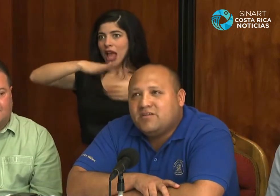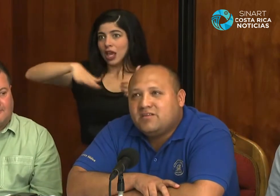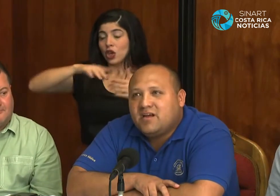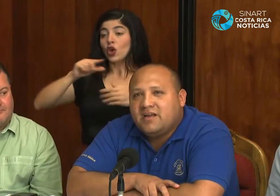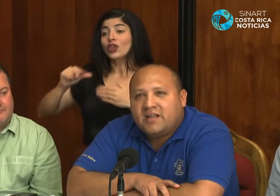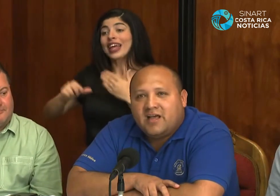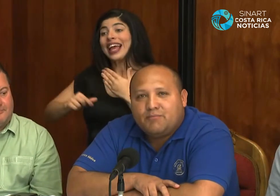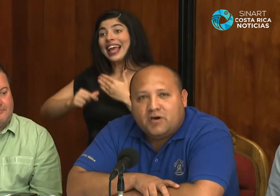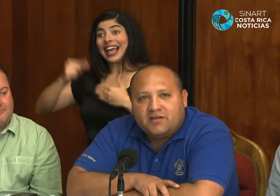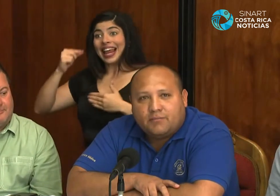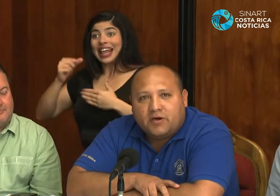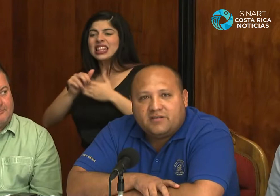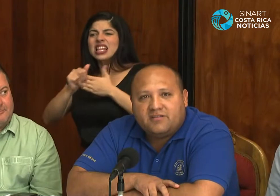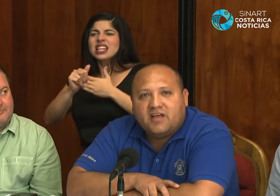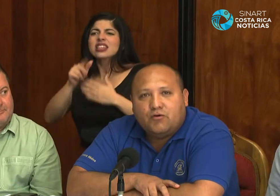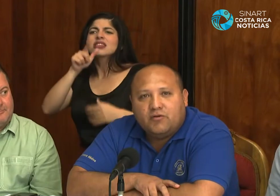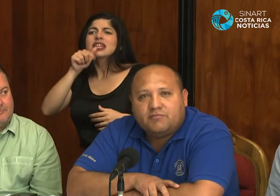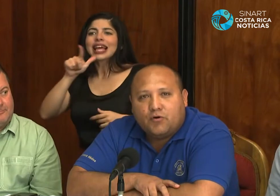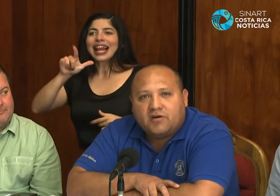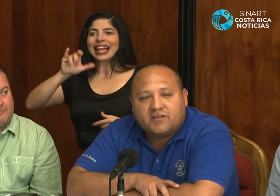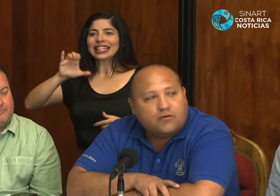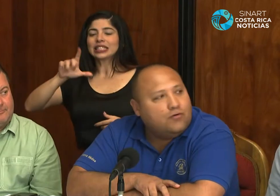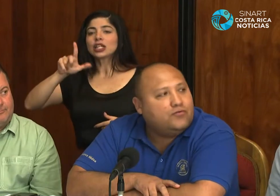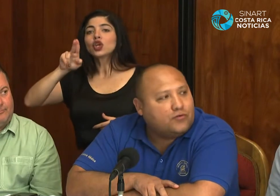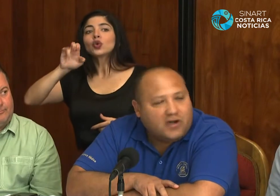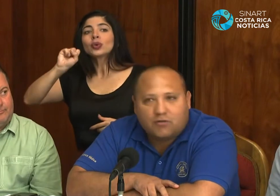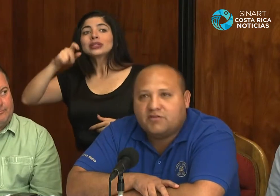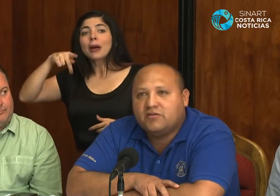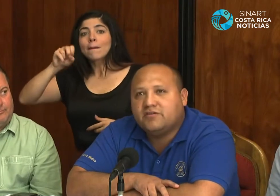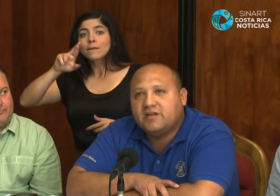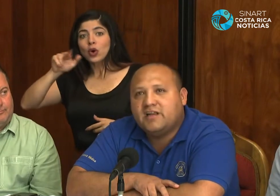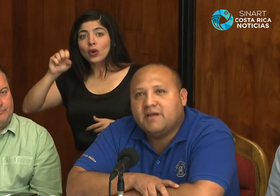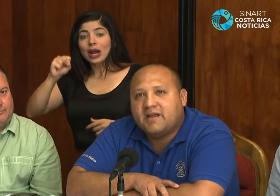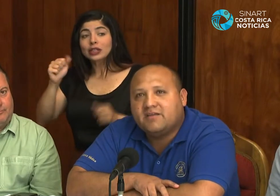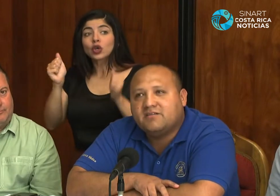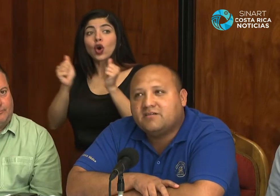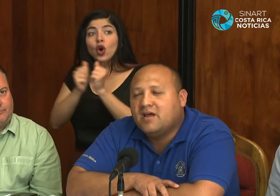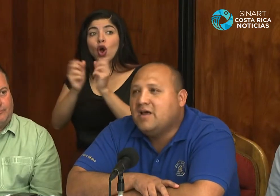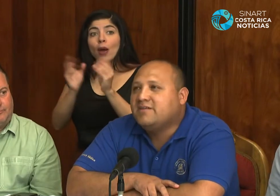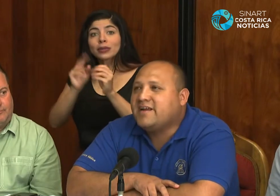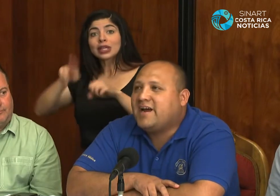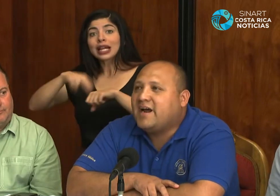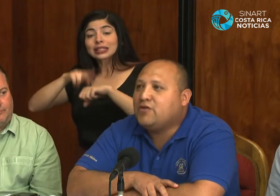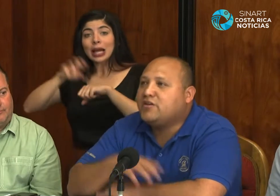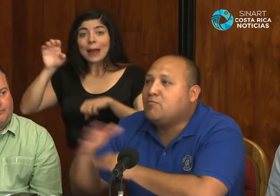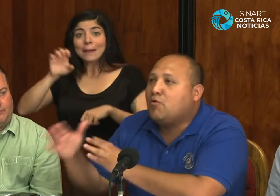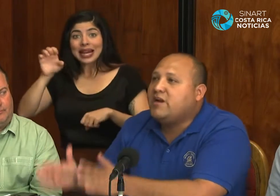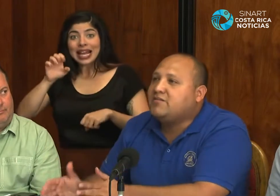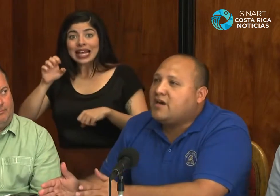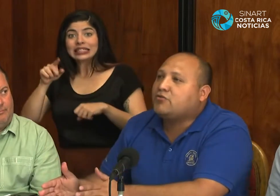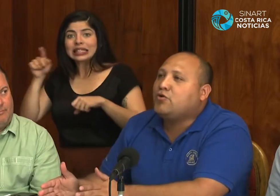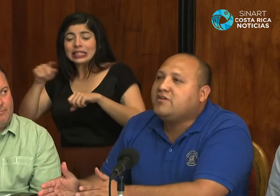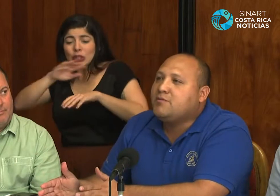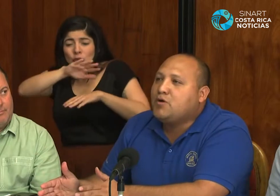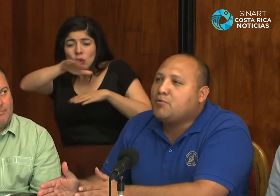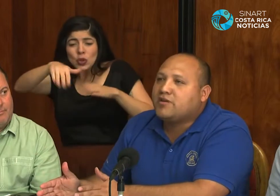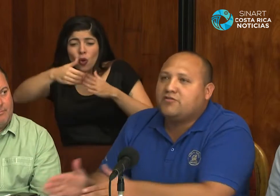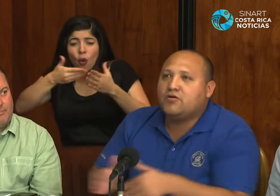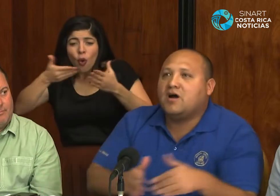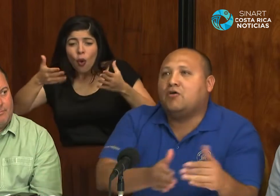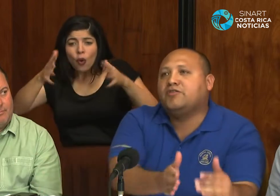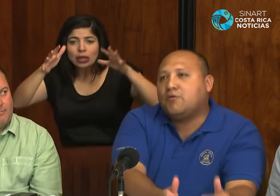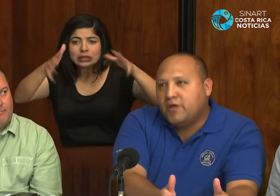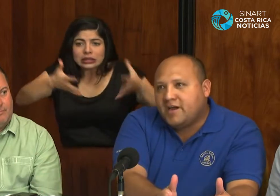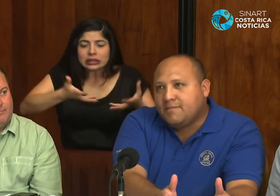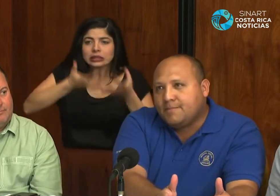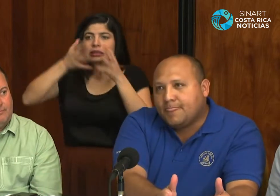gerencia de logística liderada por el licenciado Luis Porras en conjunto con la Comisión Nacional de Emergencias se encargaron de movilizar todo ese equipo de